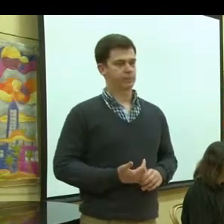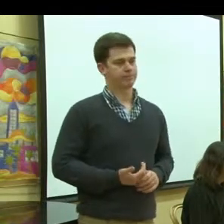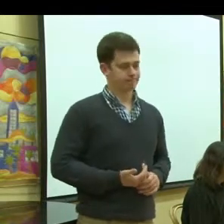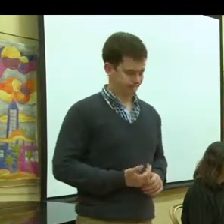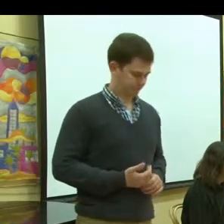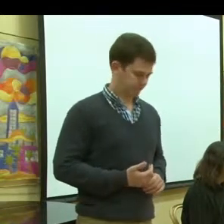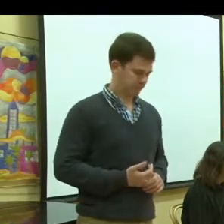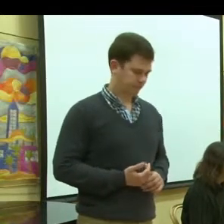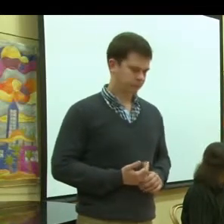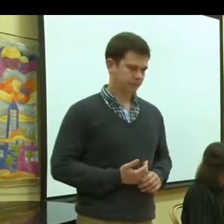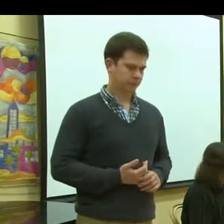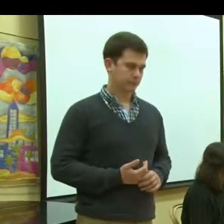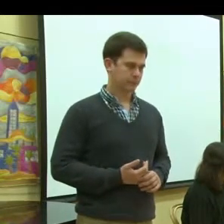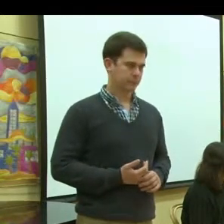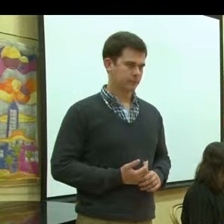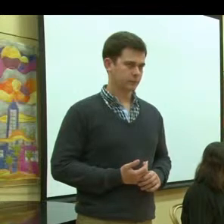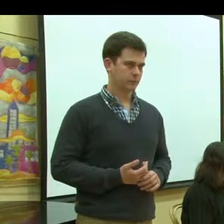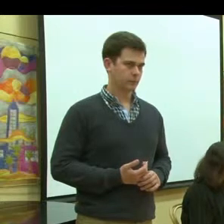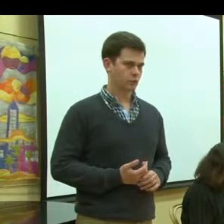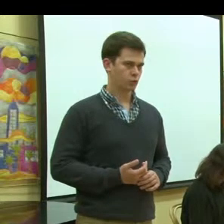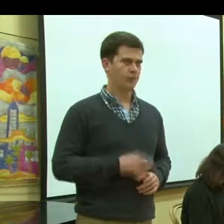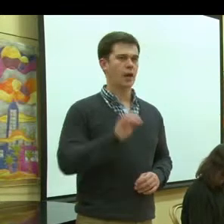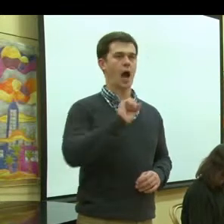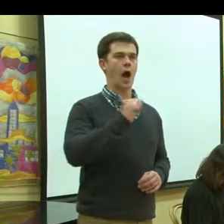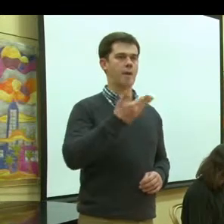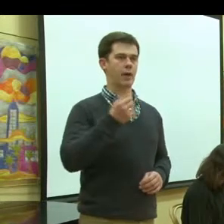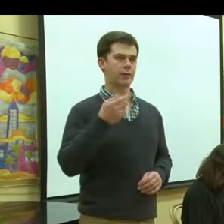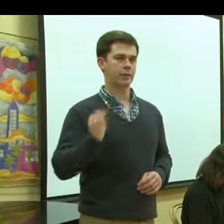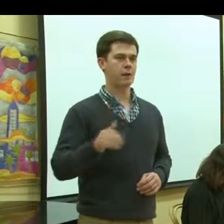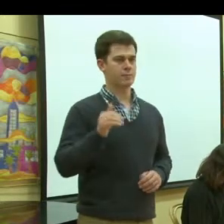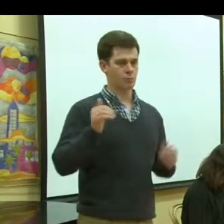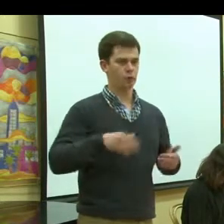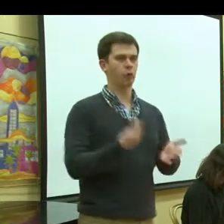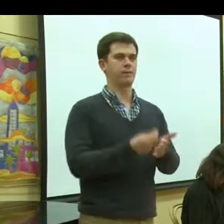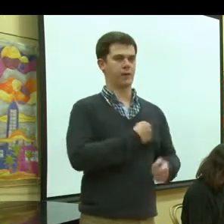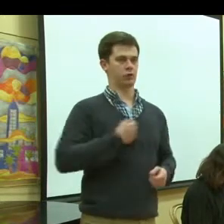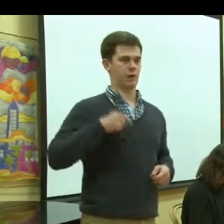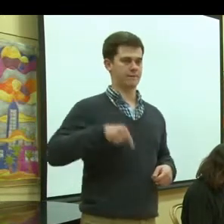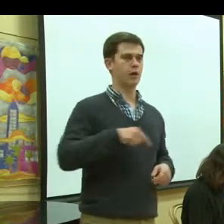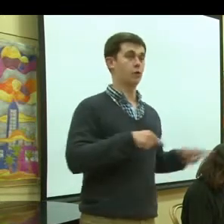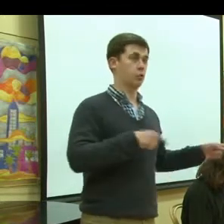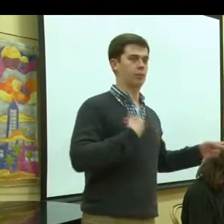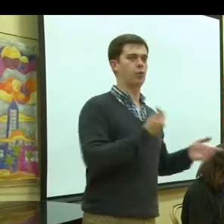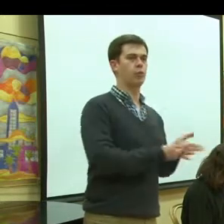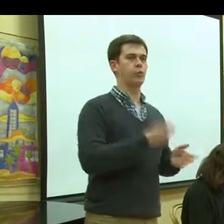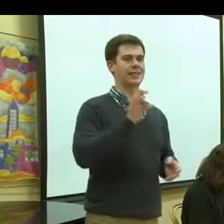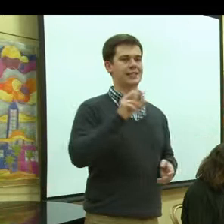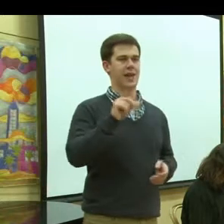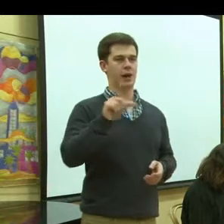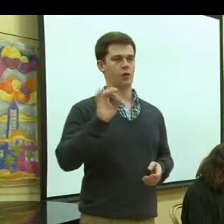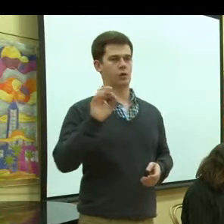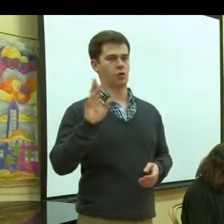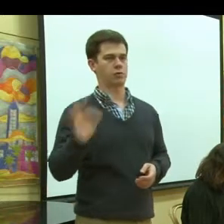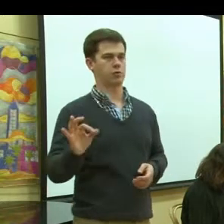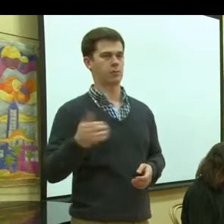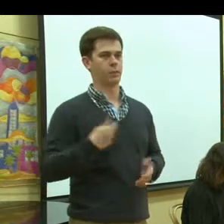lógico. Nosotros la compramos en Segros. Amandę w Polsce można kupić w Warszawie również, my tą kupiliśmy bodajże w Segrosie. Dobra